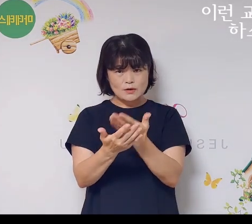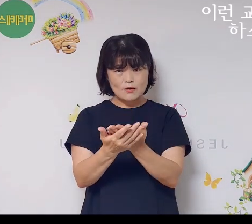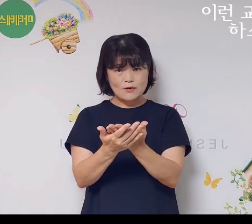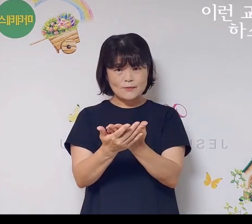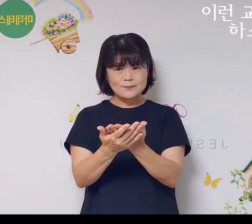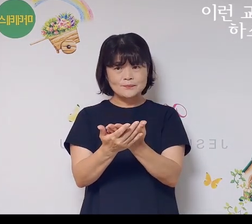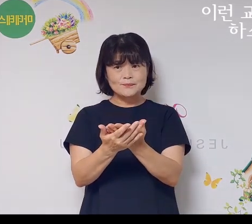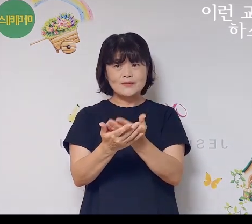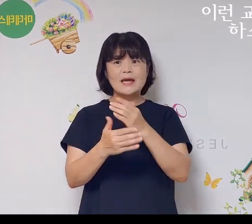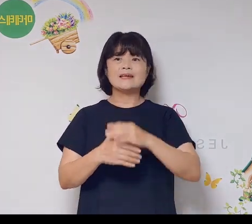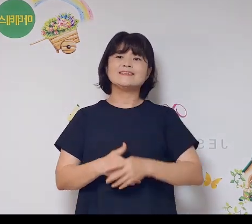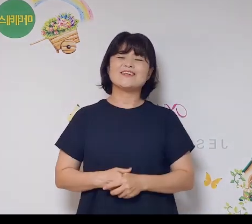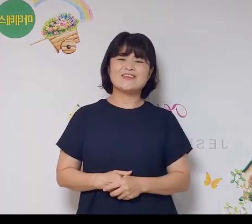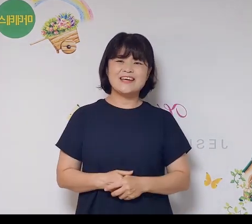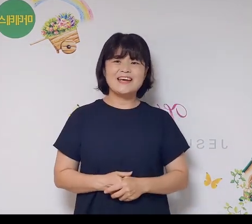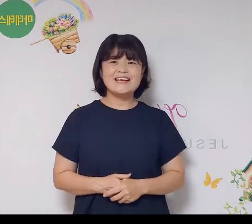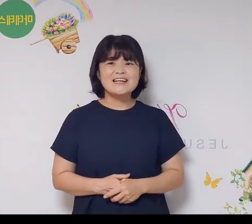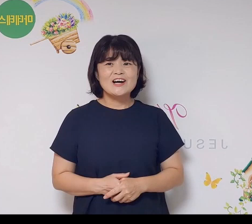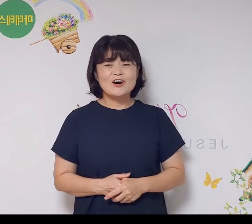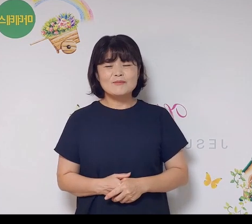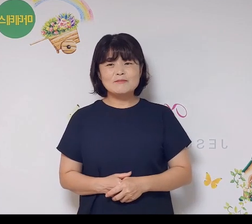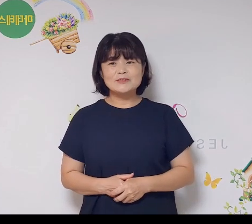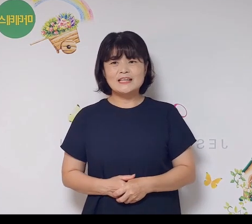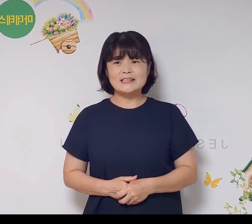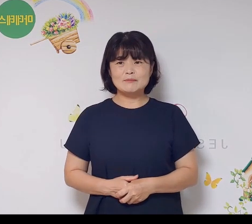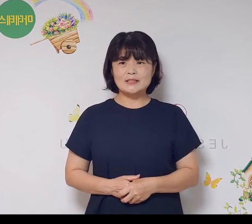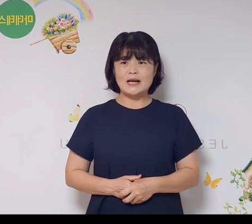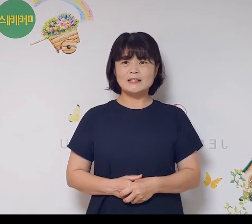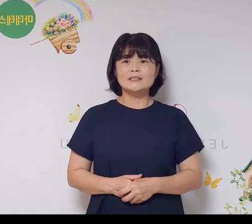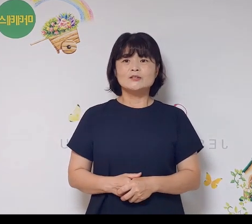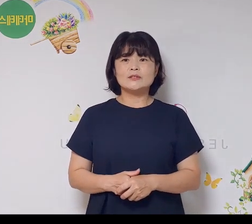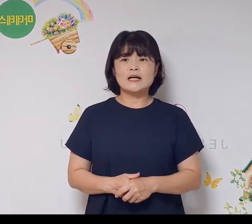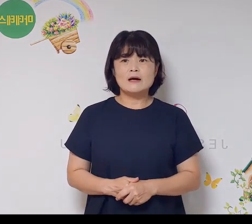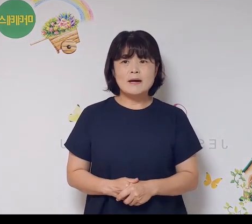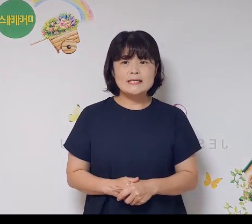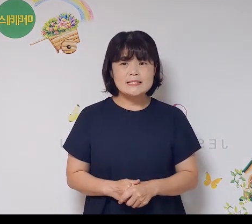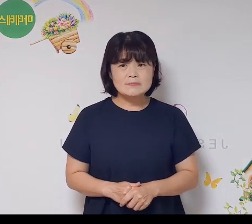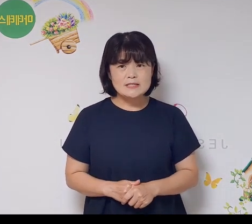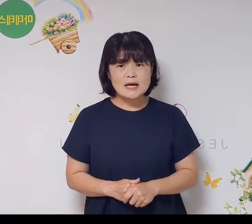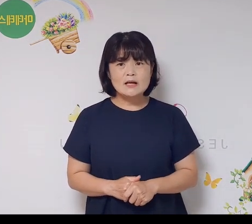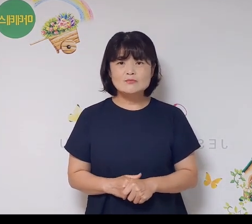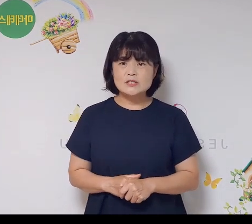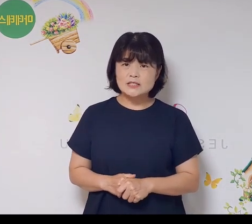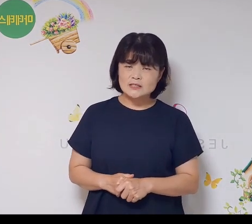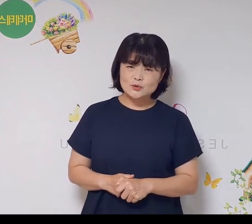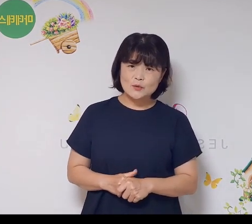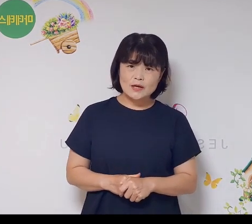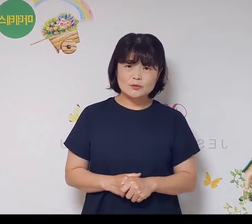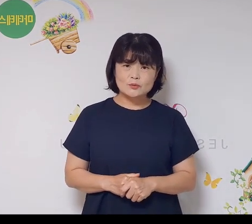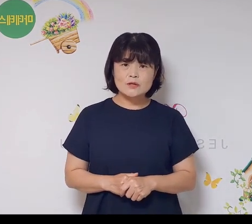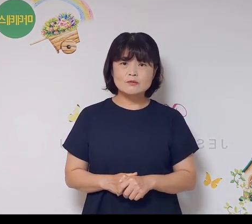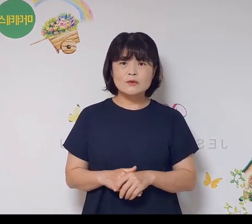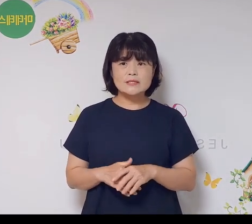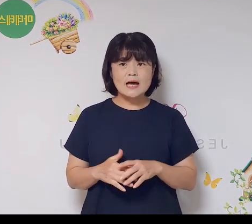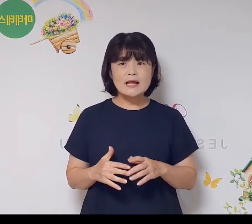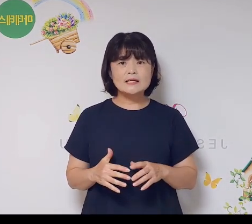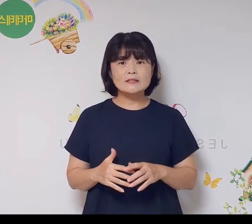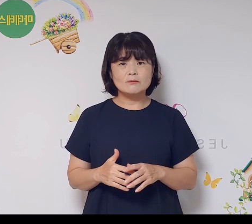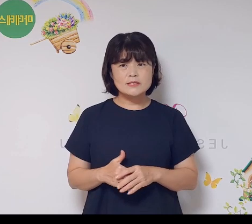하소서. 네, 이렇게 마무리가 됩니다. 우리가 말씀이 살아 움직이는 교회, 또 성도의 사랑이